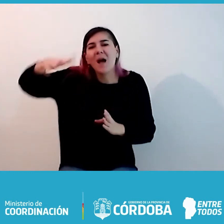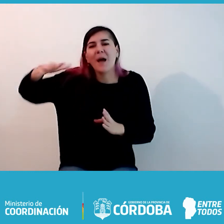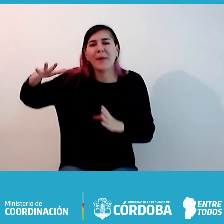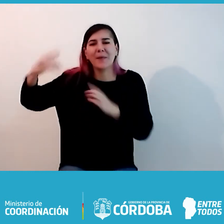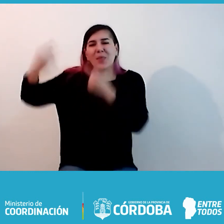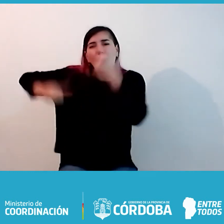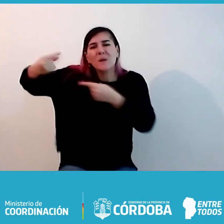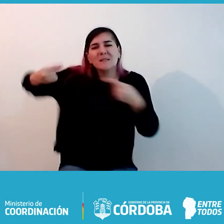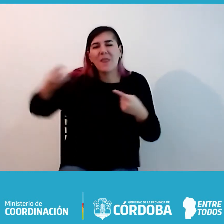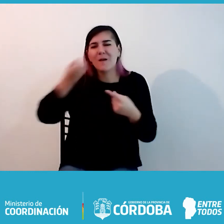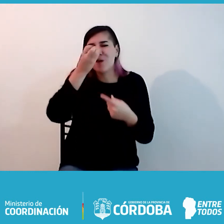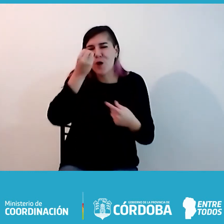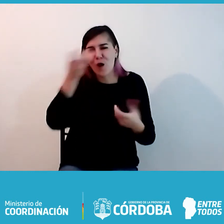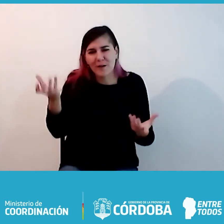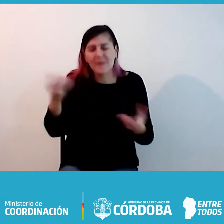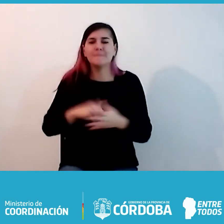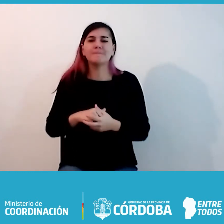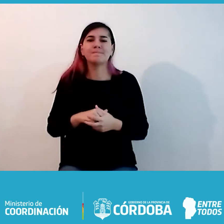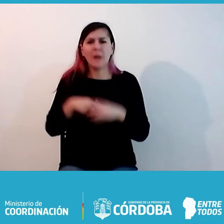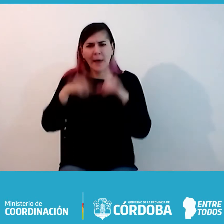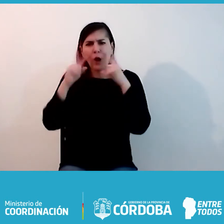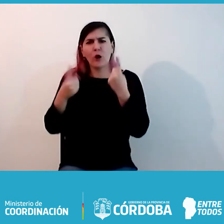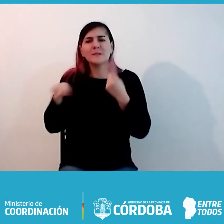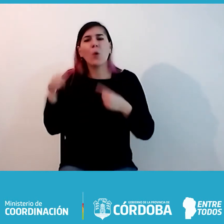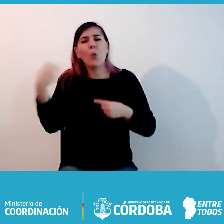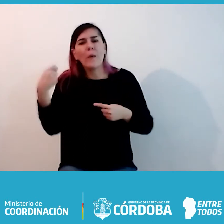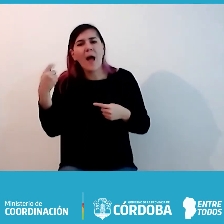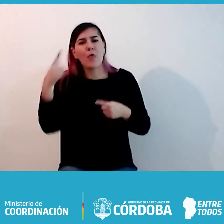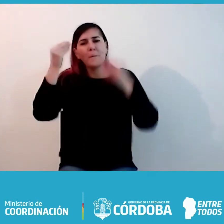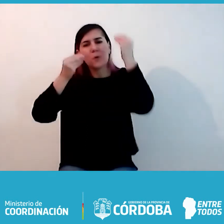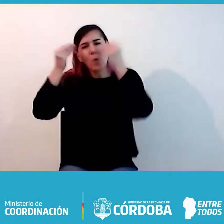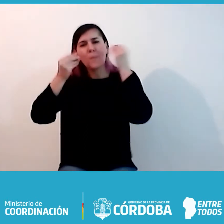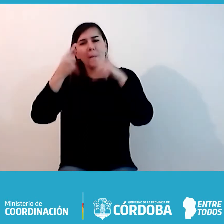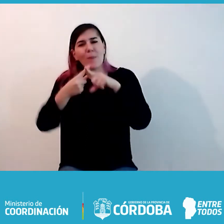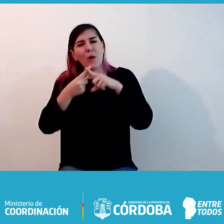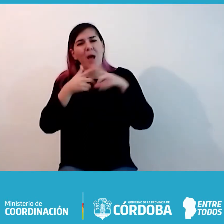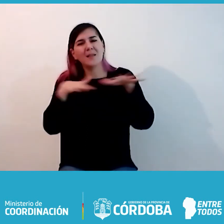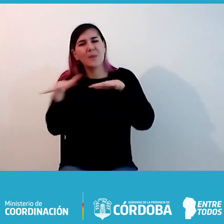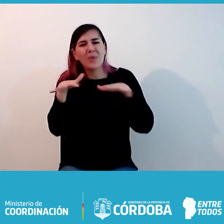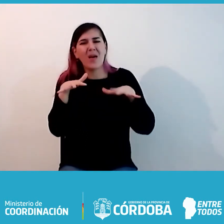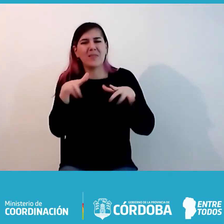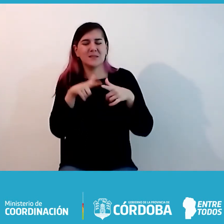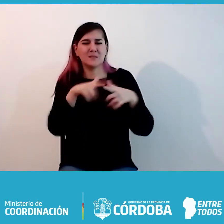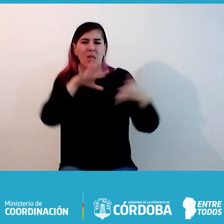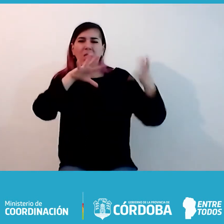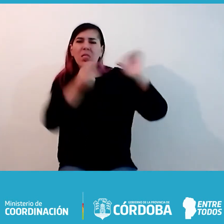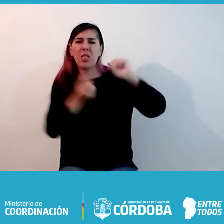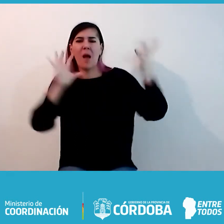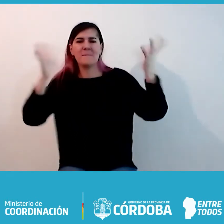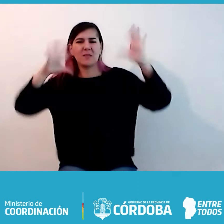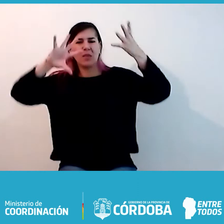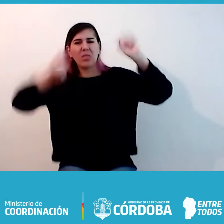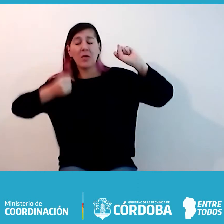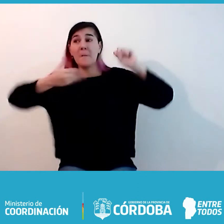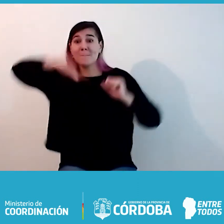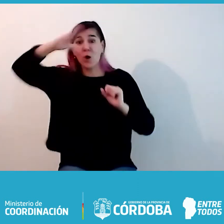región. Destaca ello. Se reconoce jubilado, se preocupa, dice, por estas actividades detractoras del ambiente. Dice que el